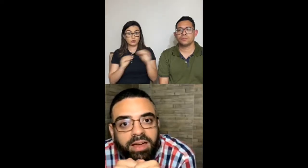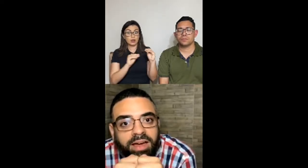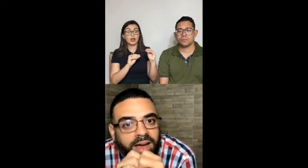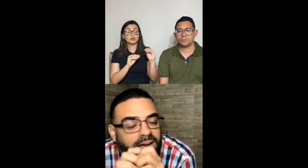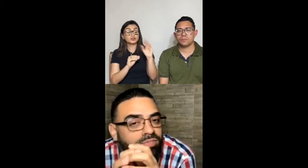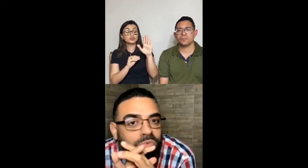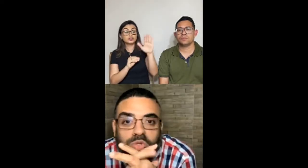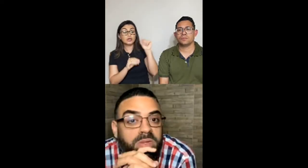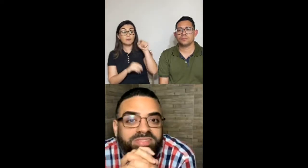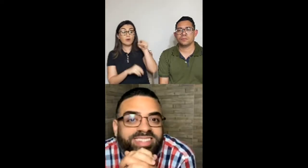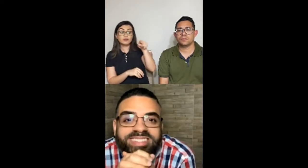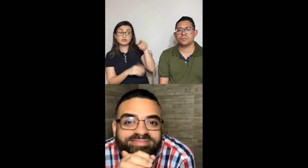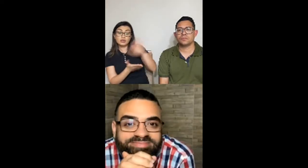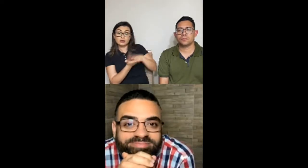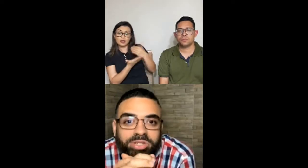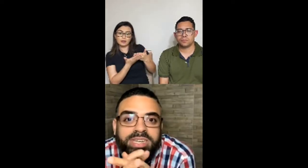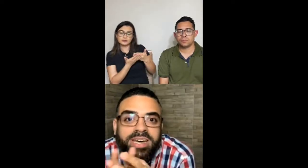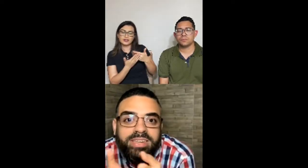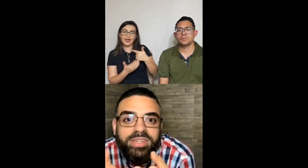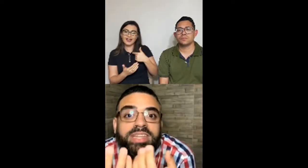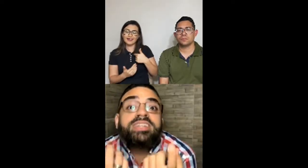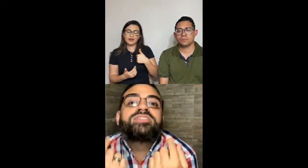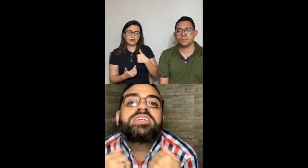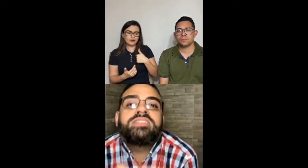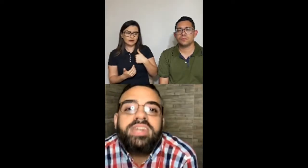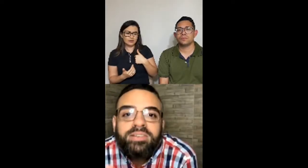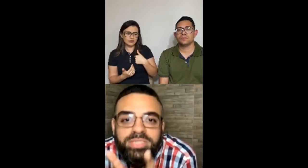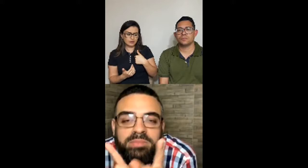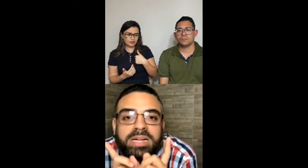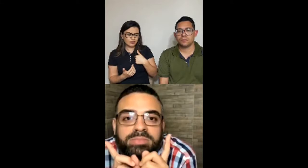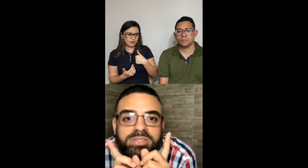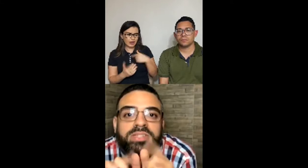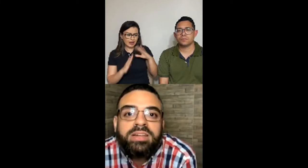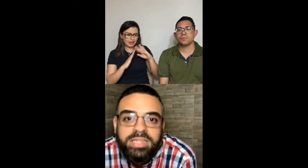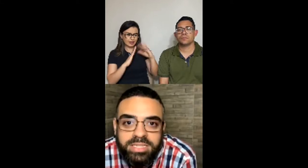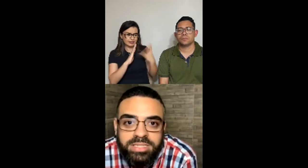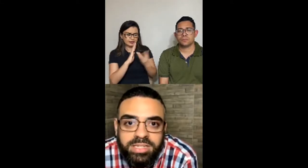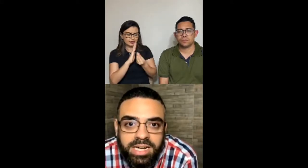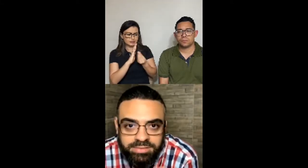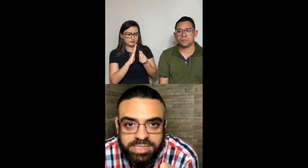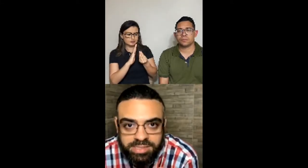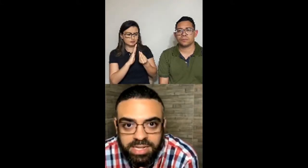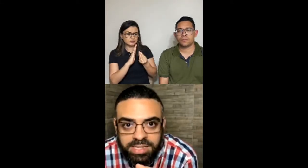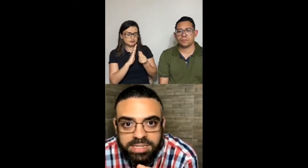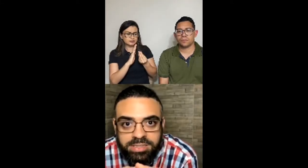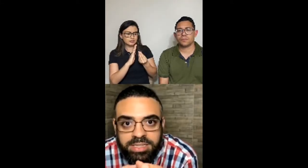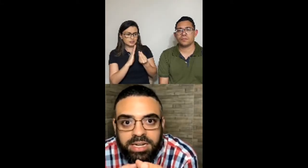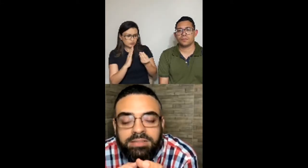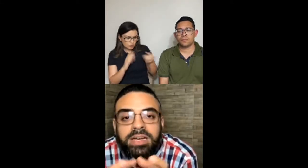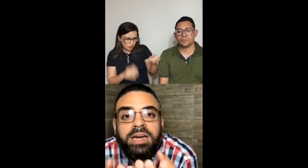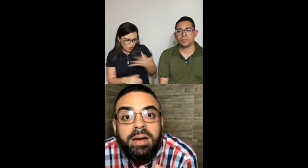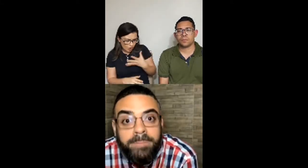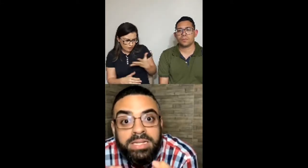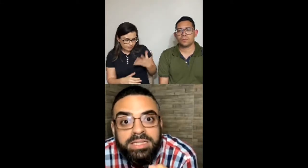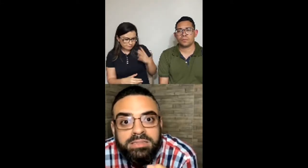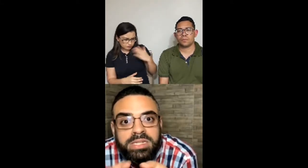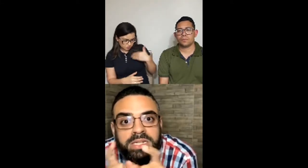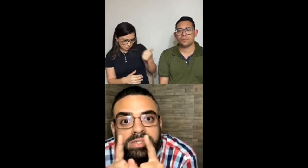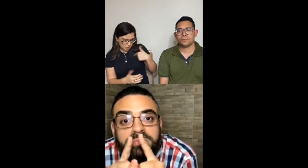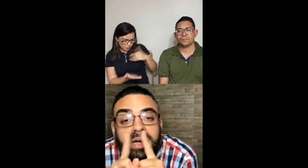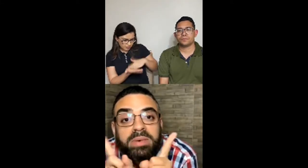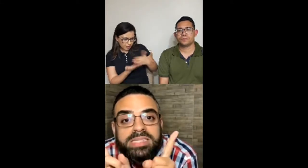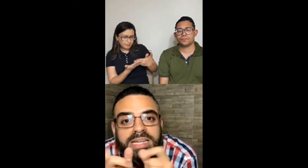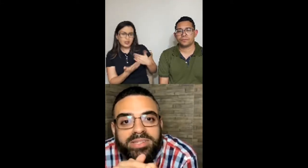fazer a plantação de uma nova igreja. Aí ele falou, o intérprete é você. Aí mudou minha vida. Porque aí eu entendi o que era um